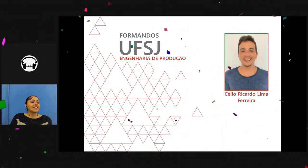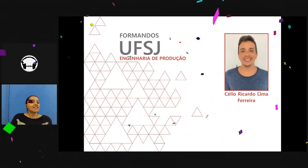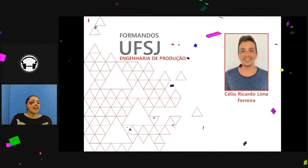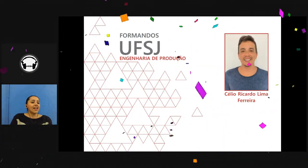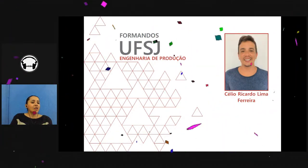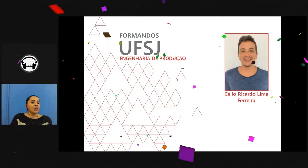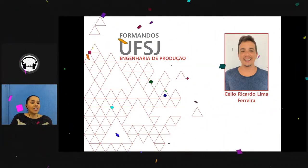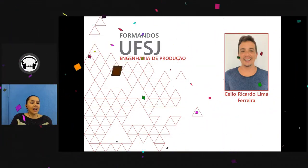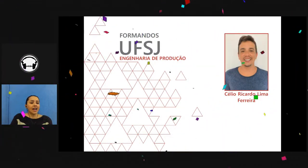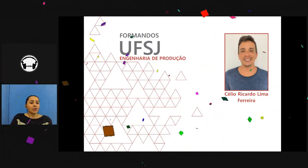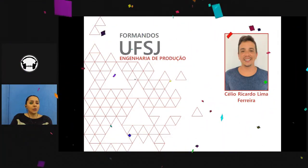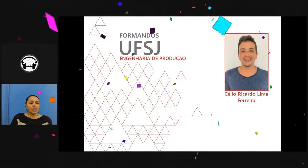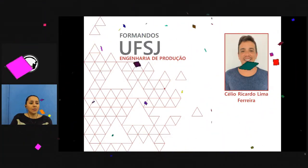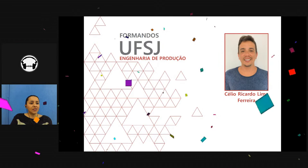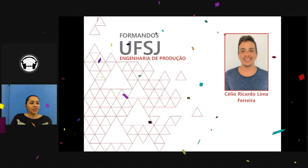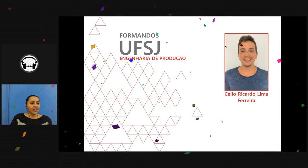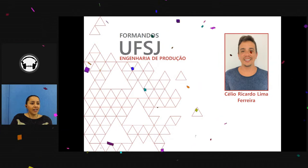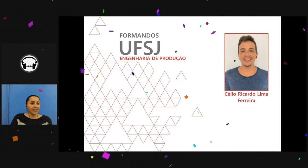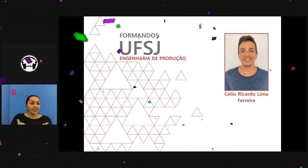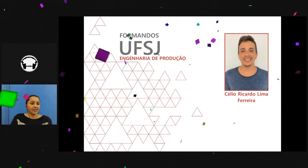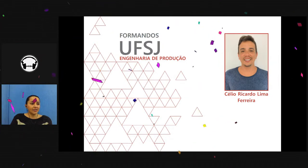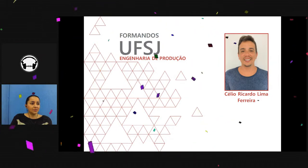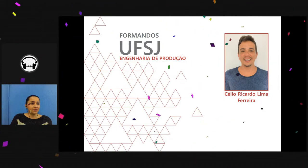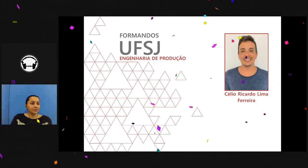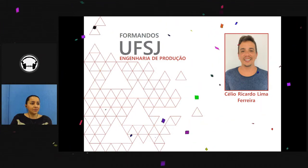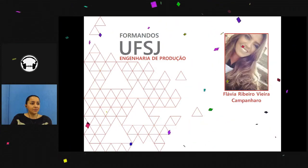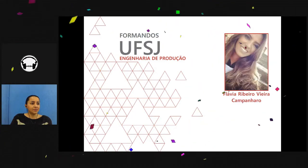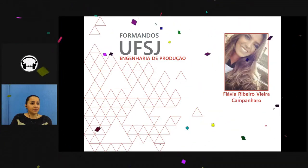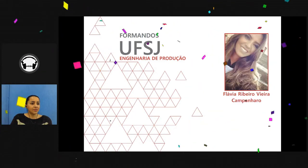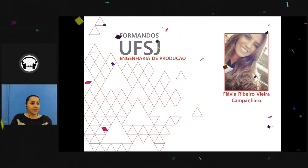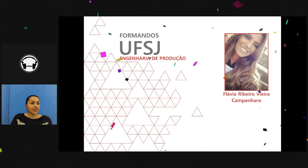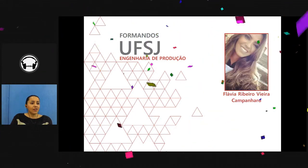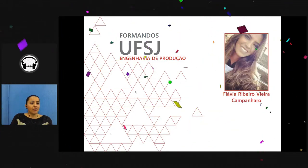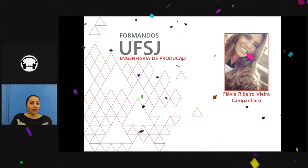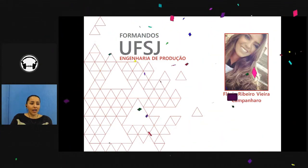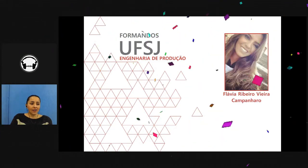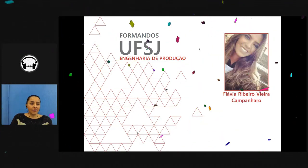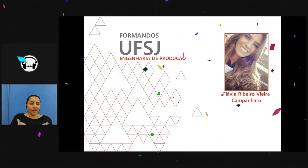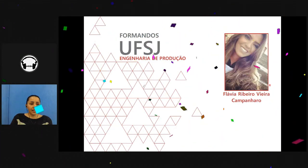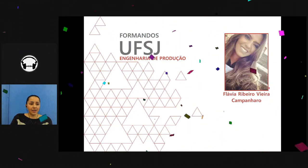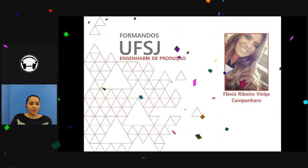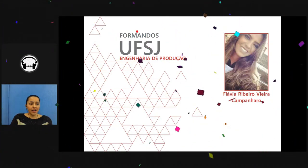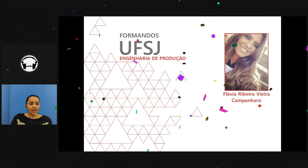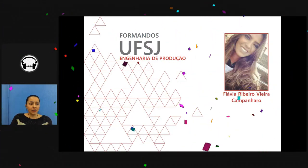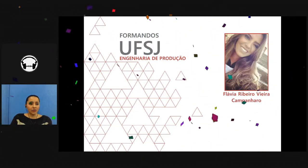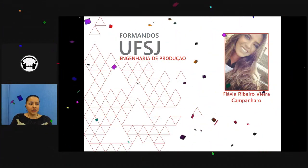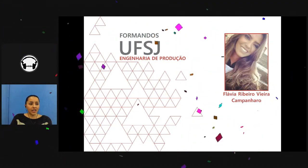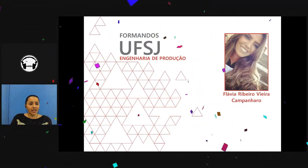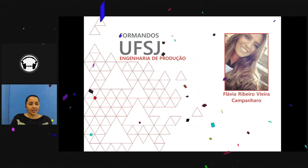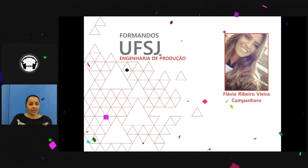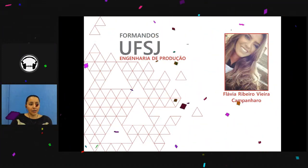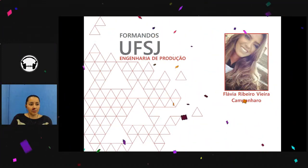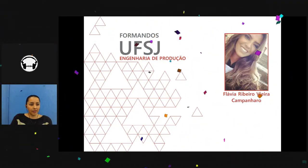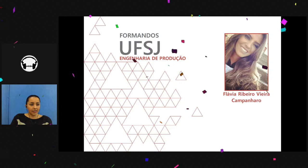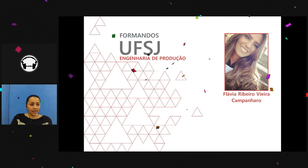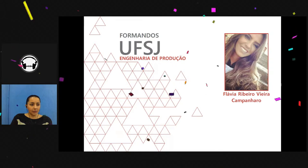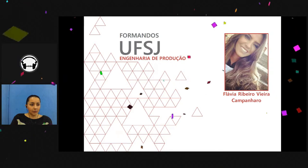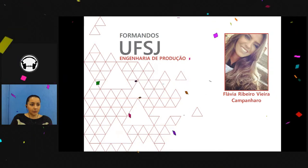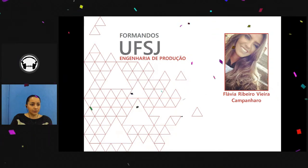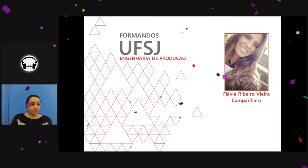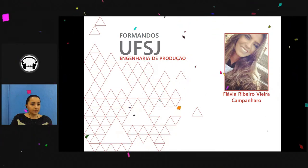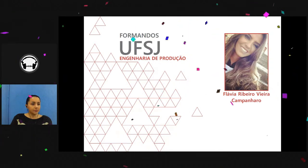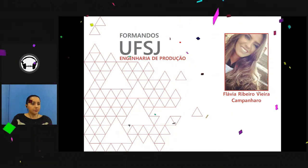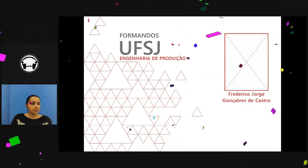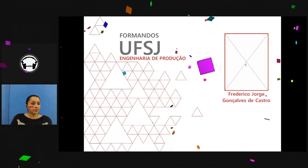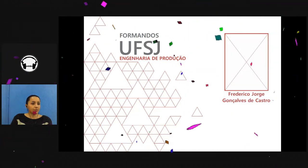Célio Ricardo Lima Ferreira, Flávia Ribeiro Vieira